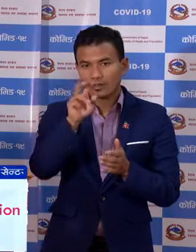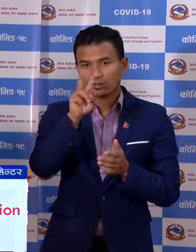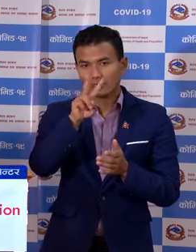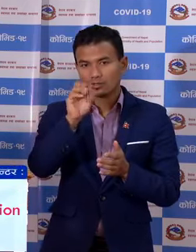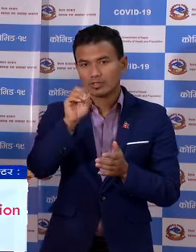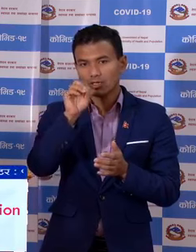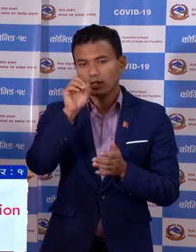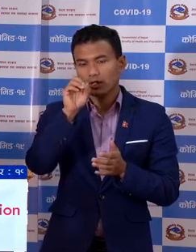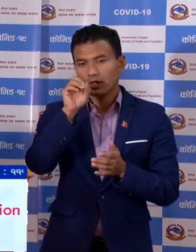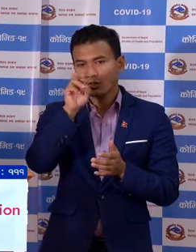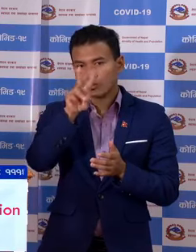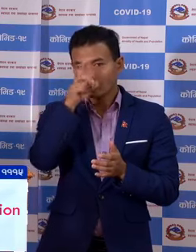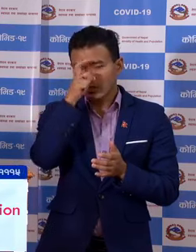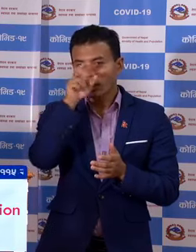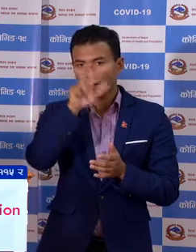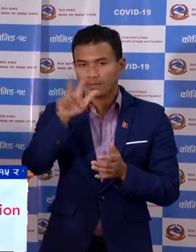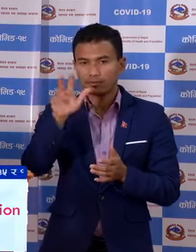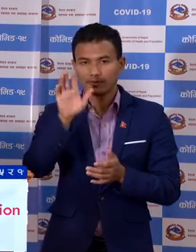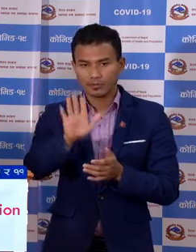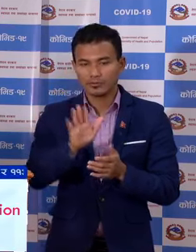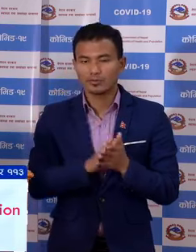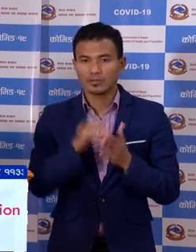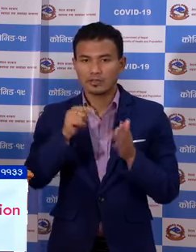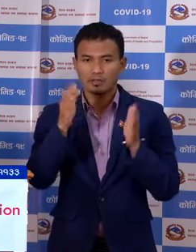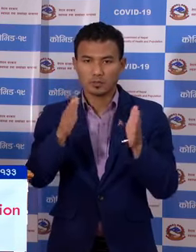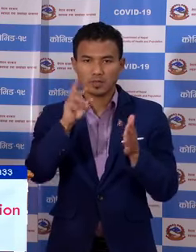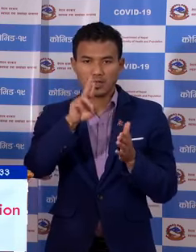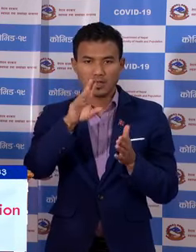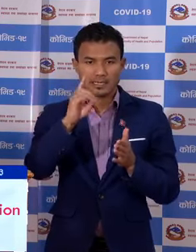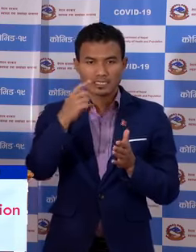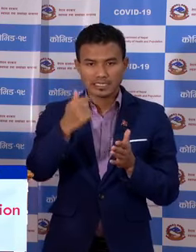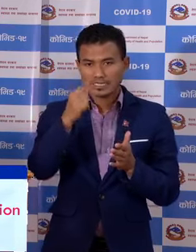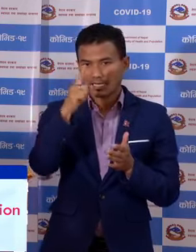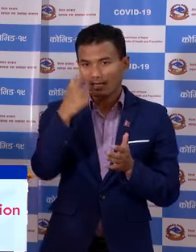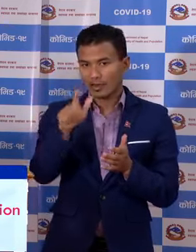1,27,288 छ। आजसम्मको आरडिटी